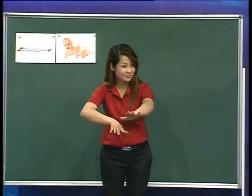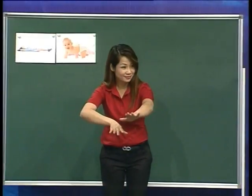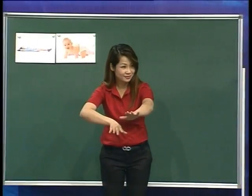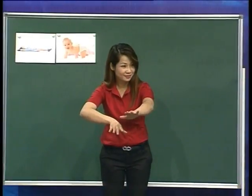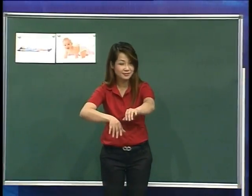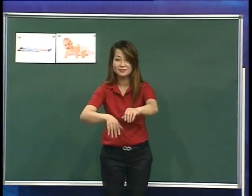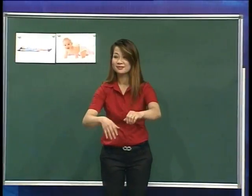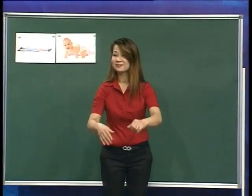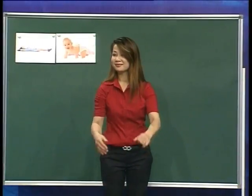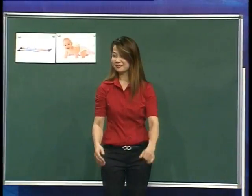Đó là ký hiệu bò